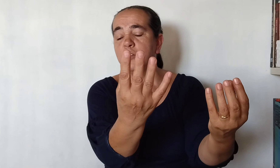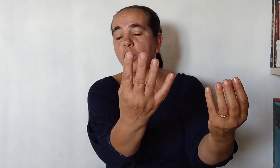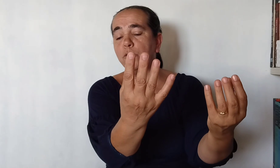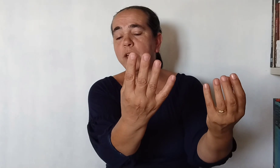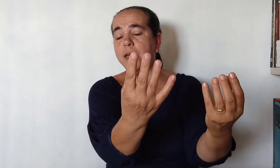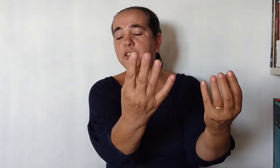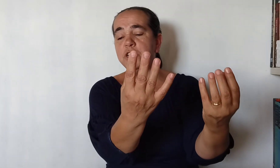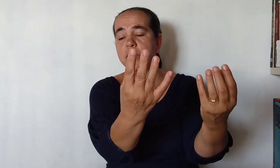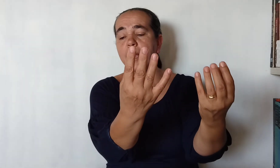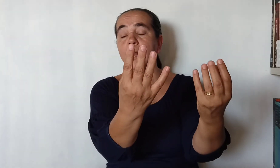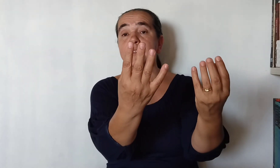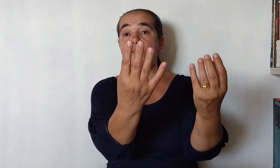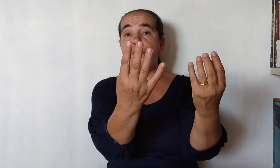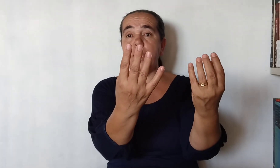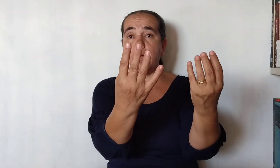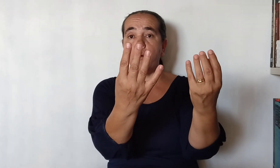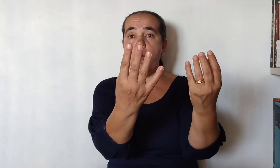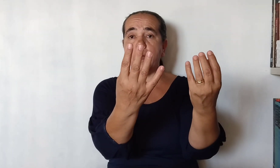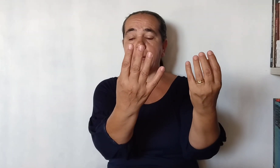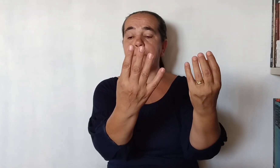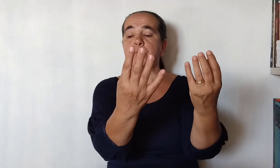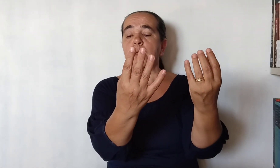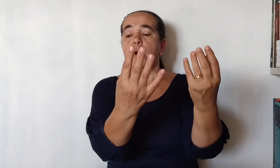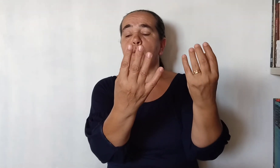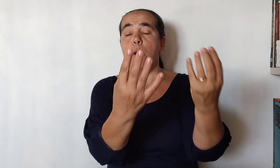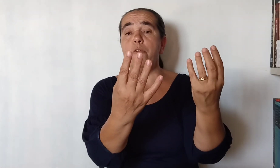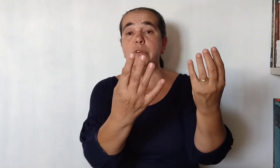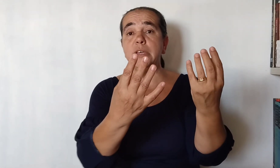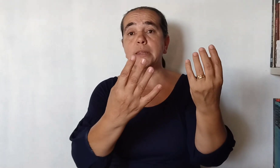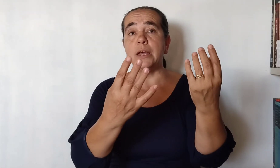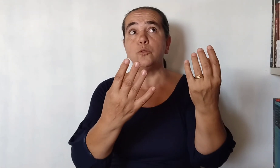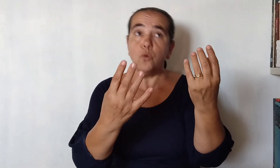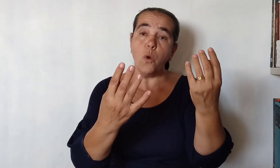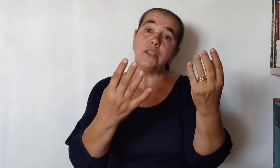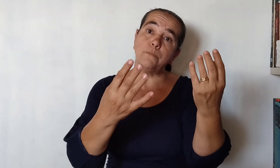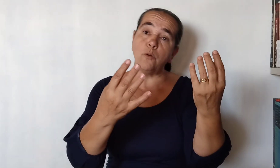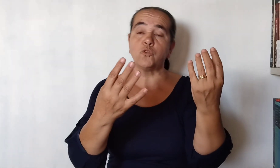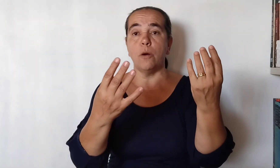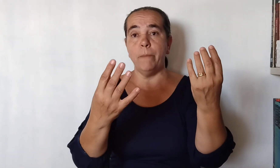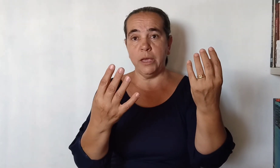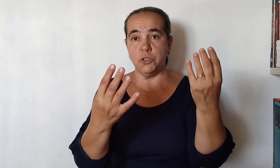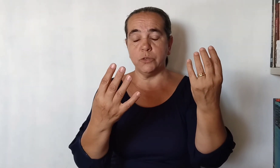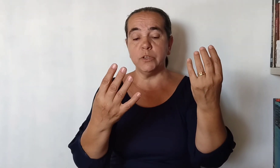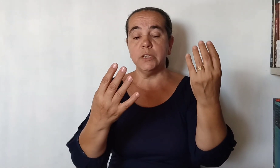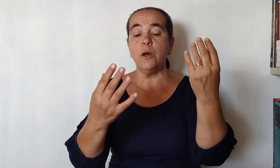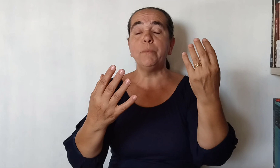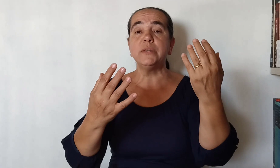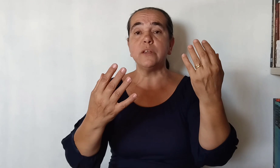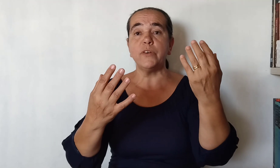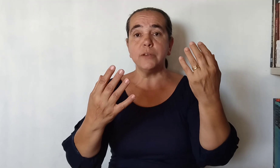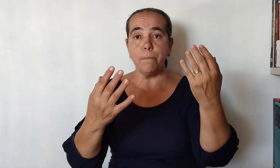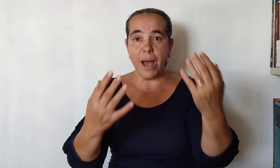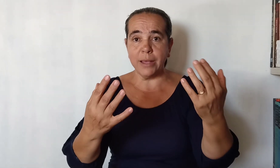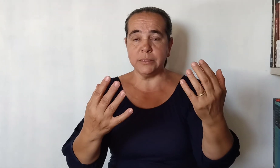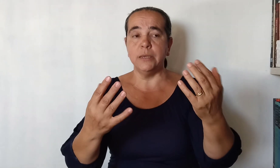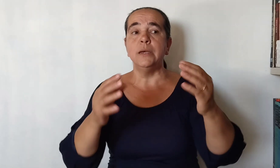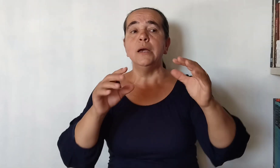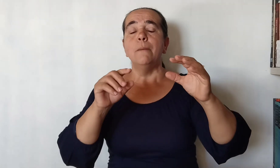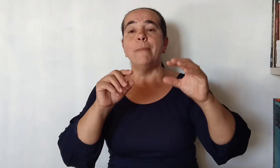Só que o que tinha? Classifica agora. Como você tem duas mãos somente, você não precisa fazer base.